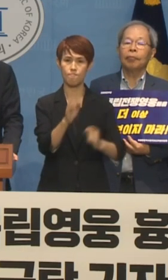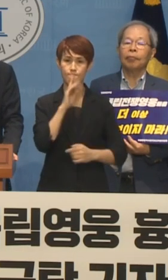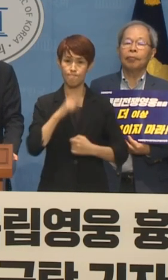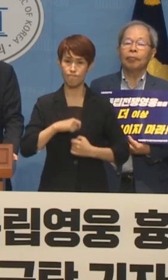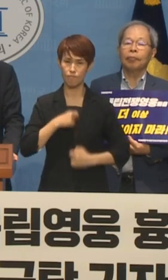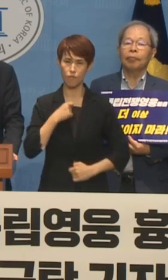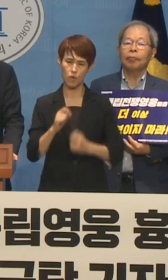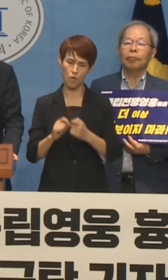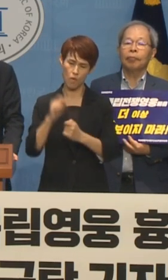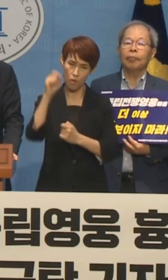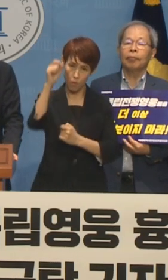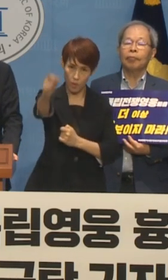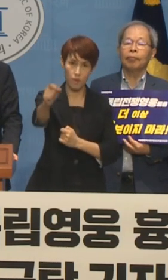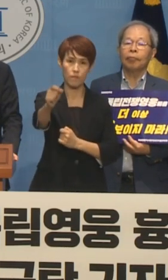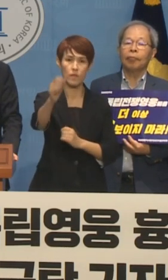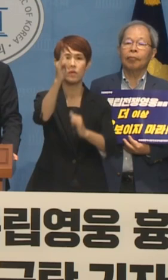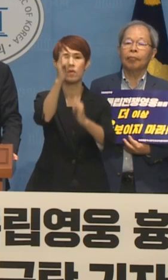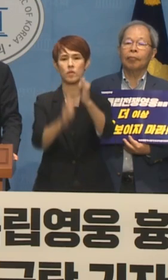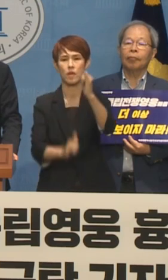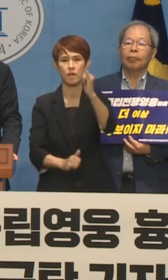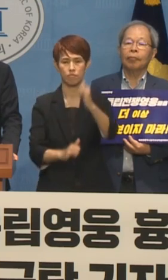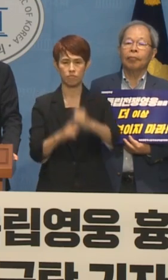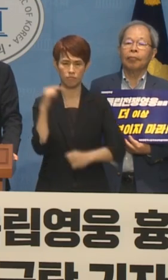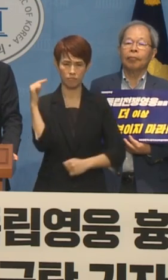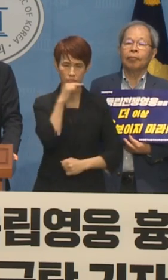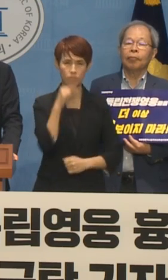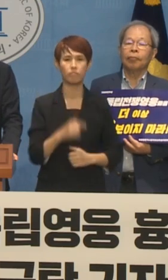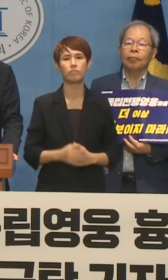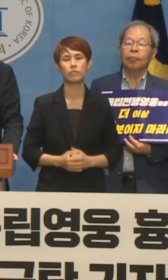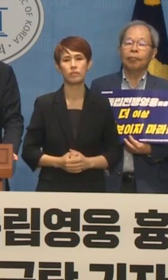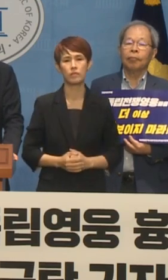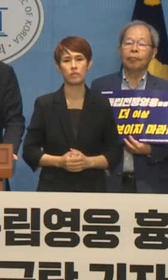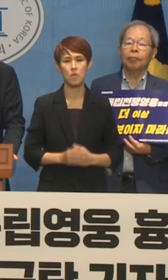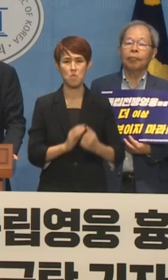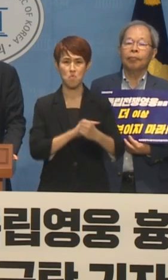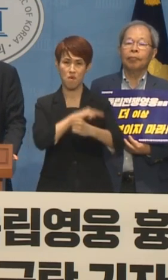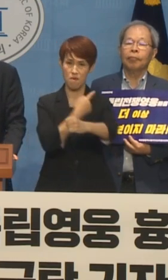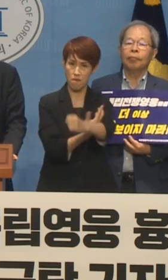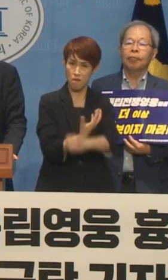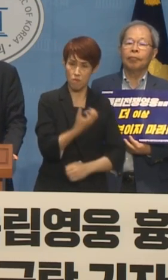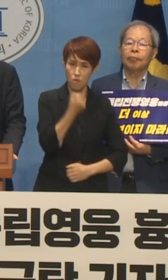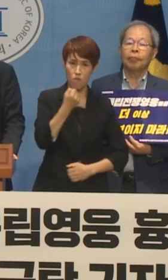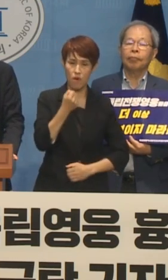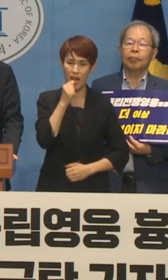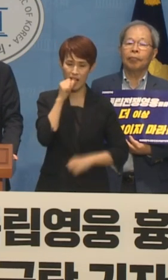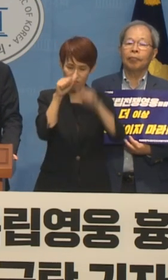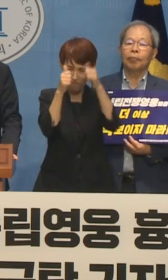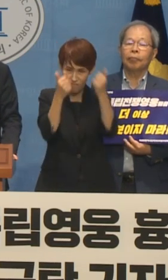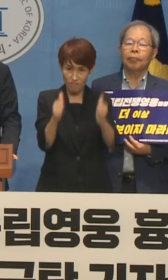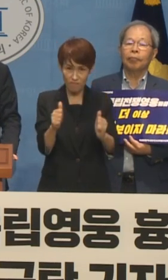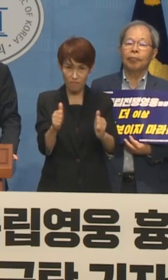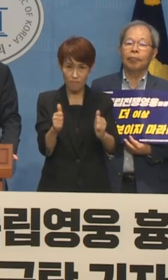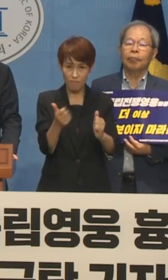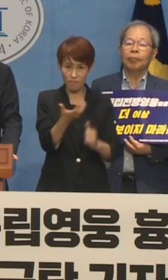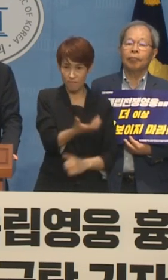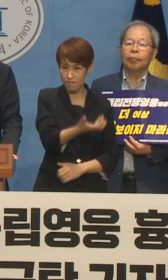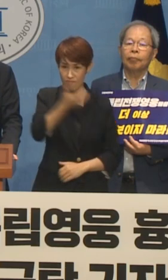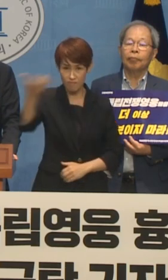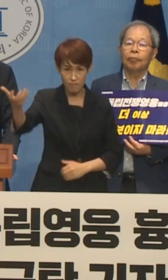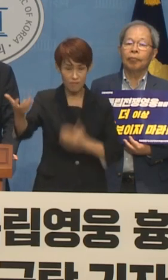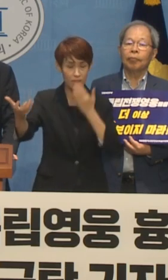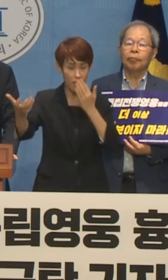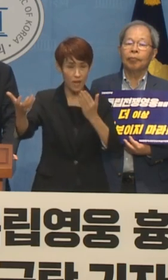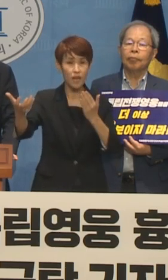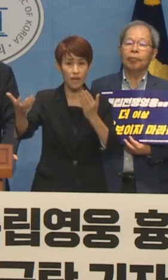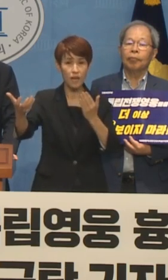진실은 영원하고 역사는 엄중합니다. 권력으로 흉상을 파서 옮길 수